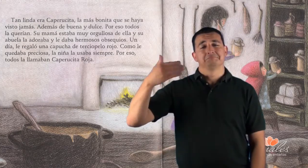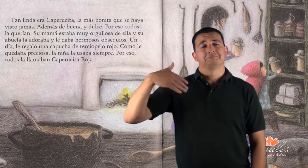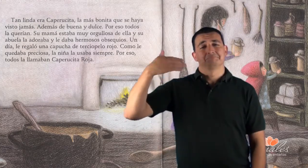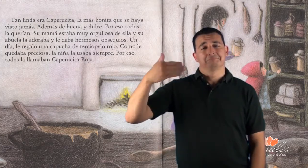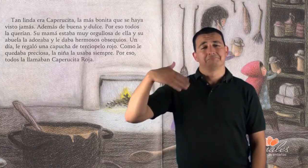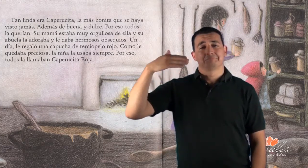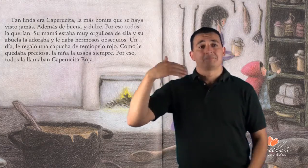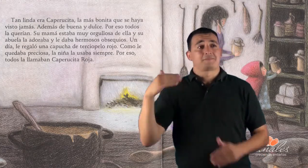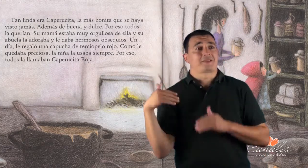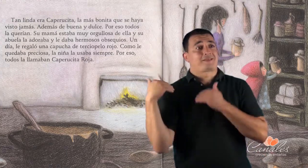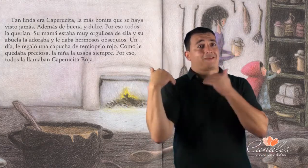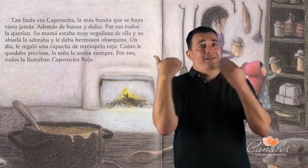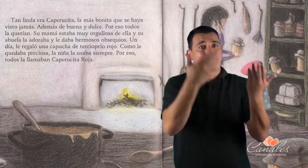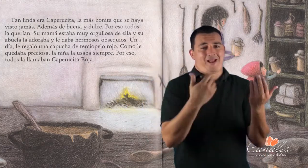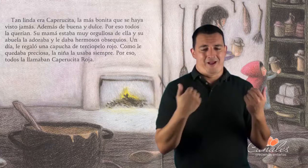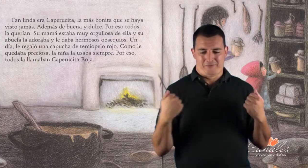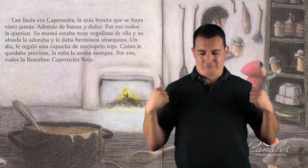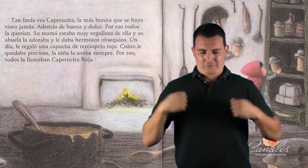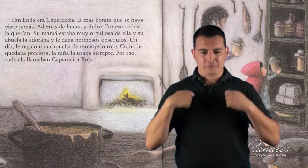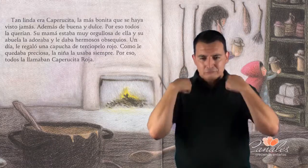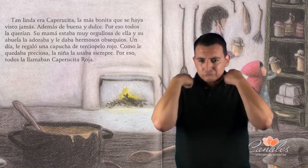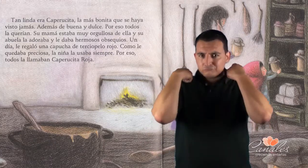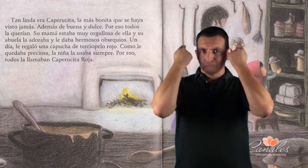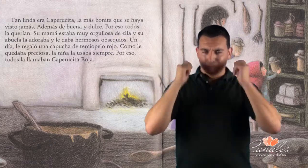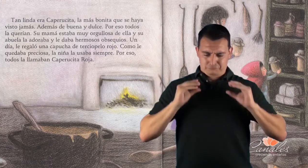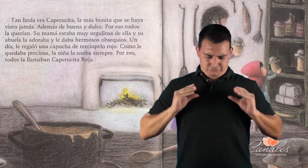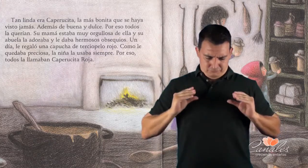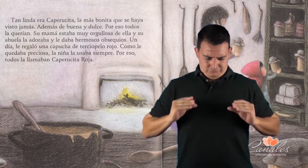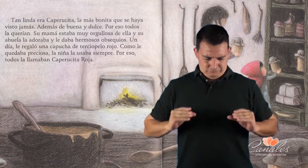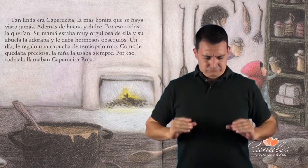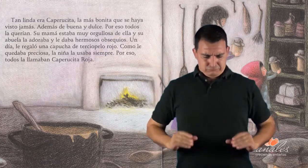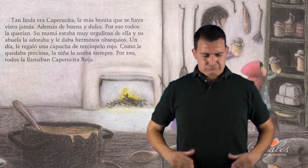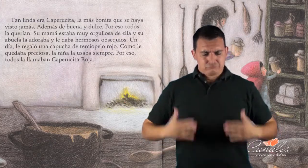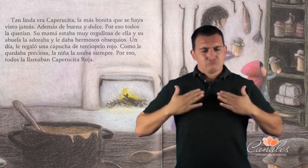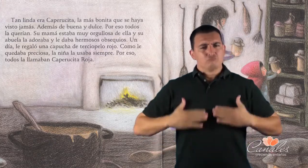Un día le regaló una capucha de terciopelo rojo.